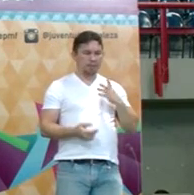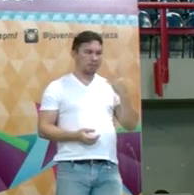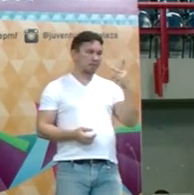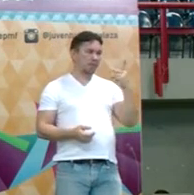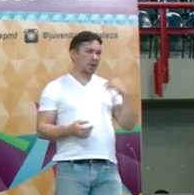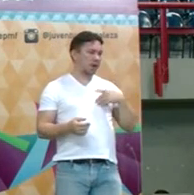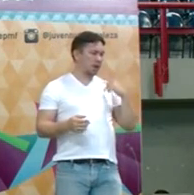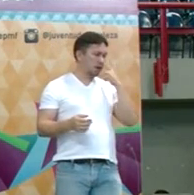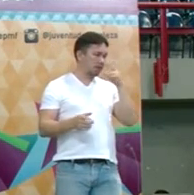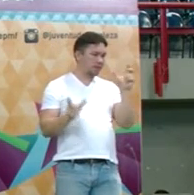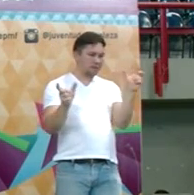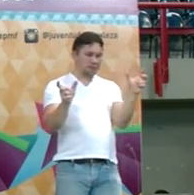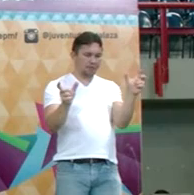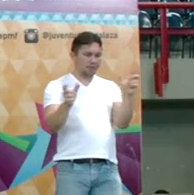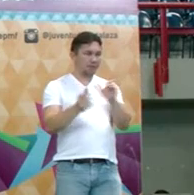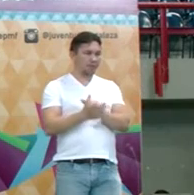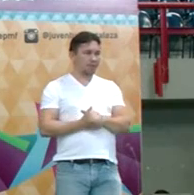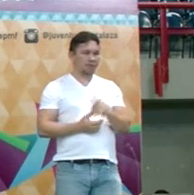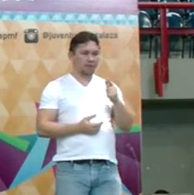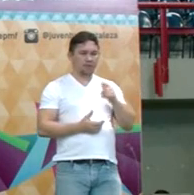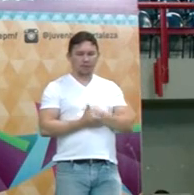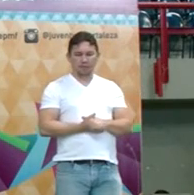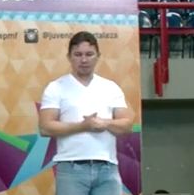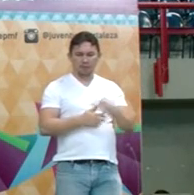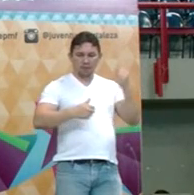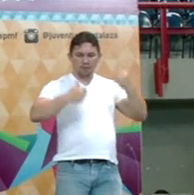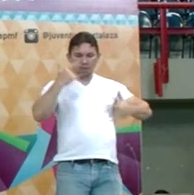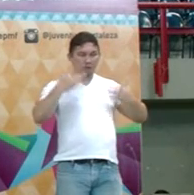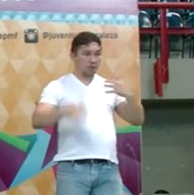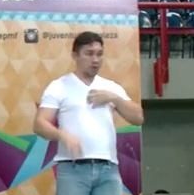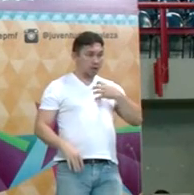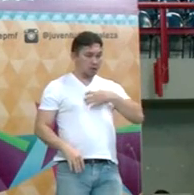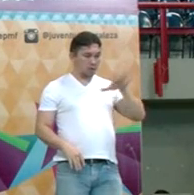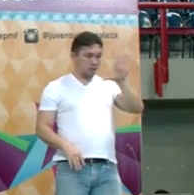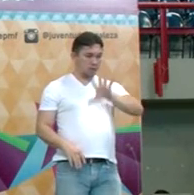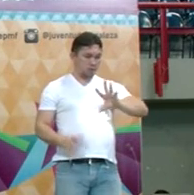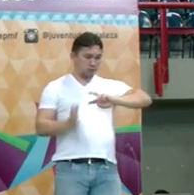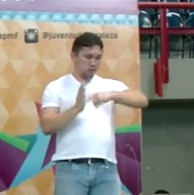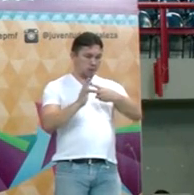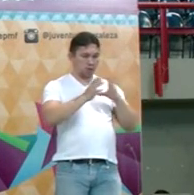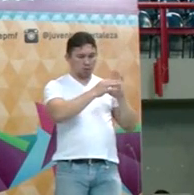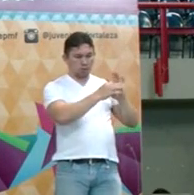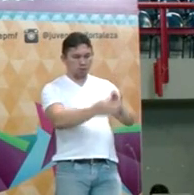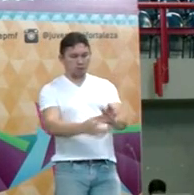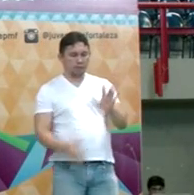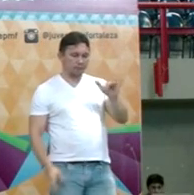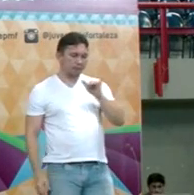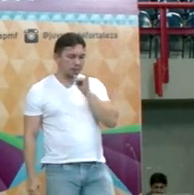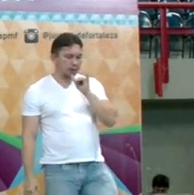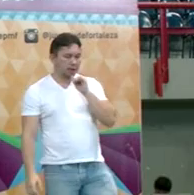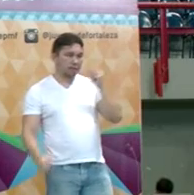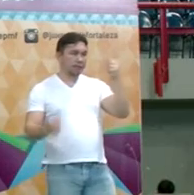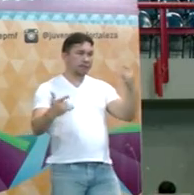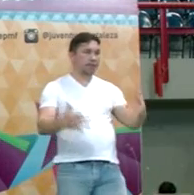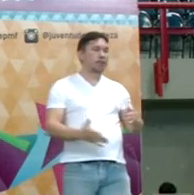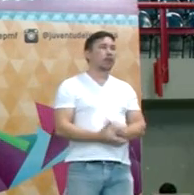mais regra, ou não tem mais o hífen. Quem explica o sentido da palavra é o contexto. Por